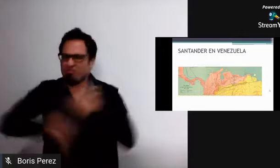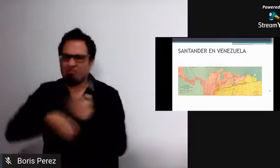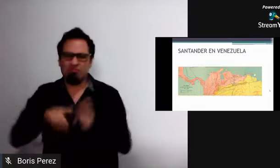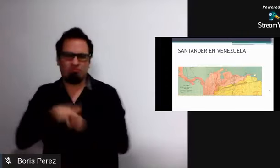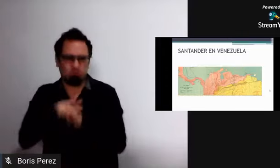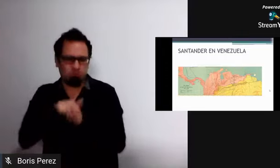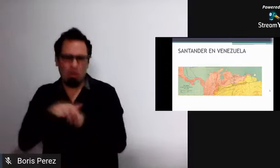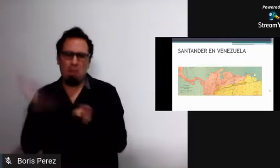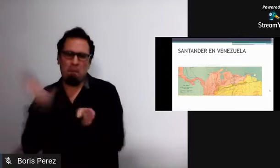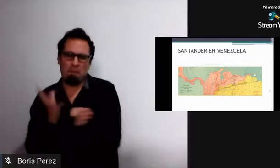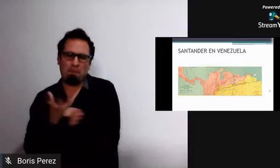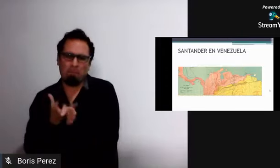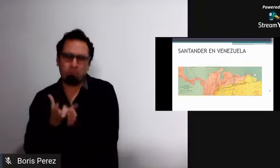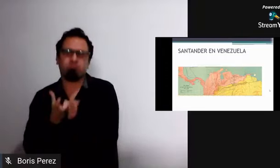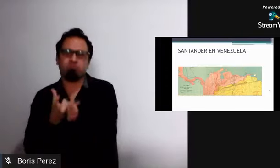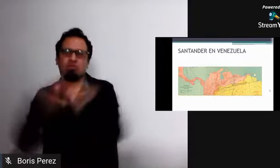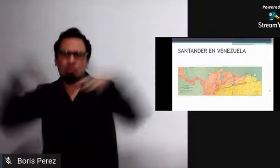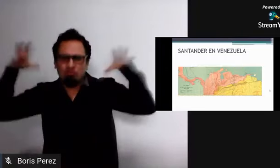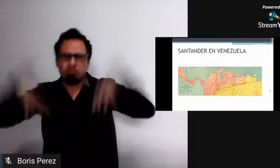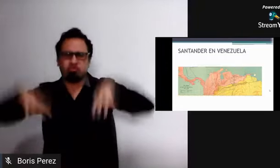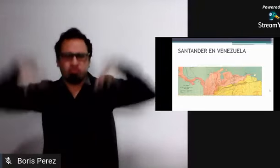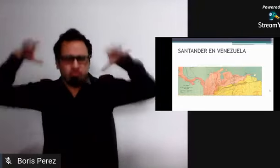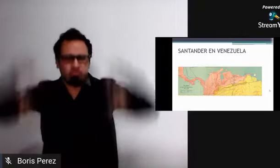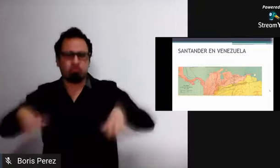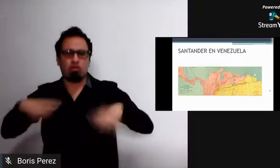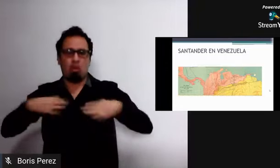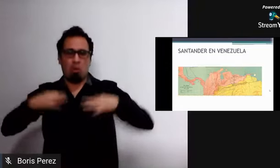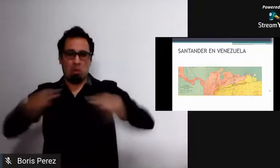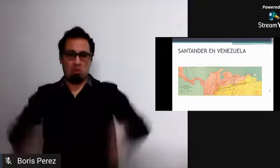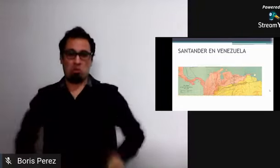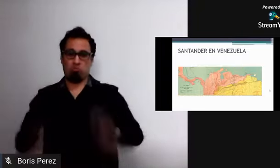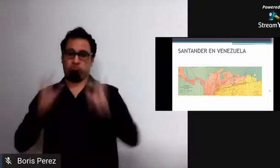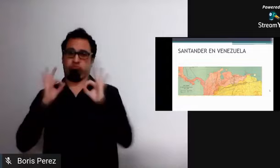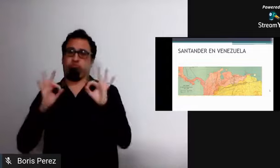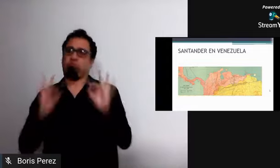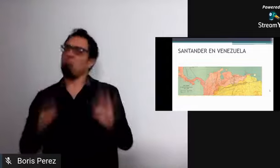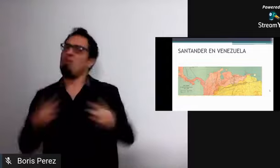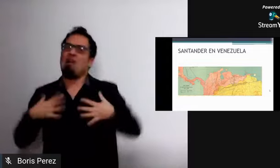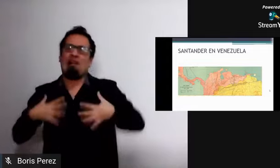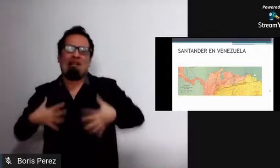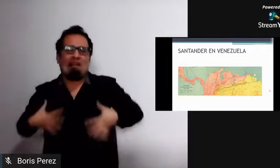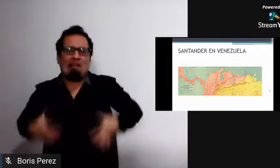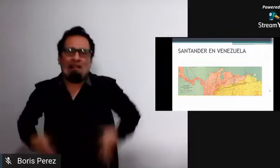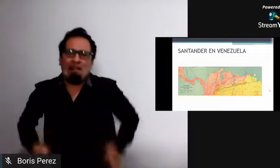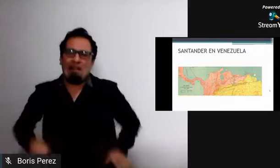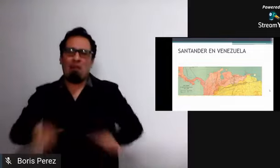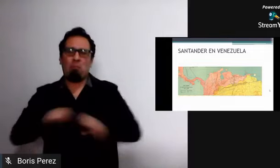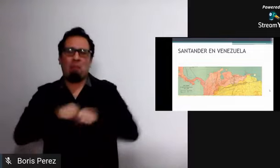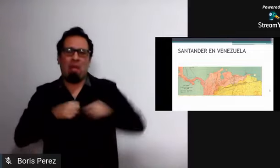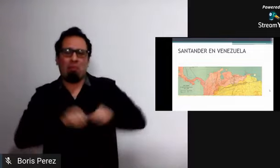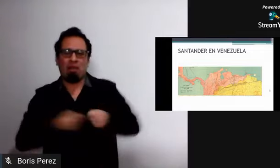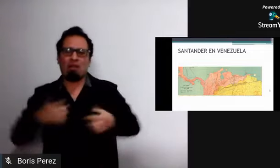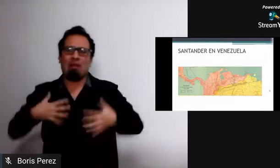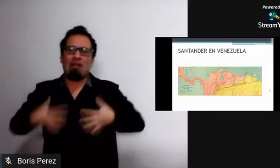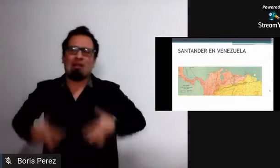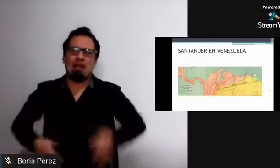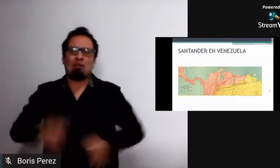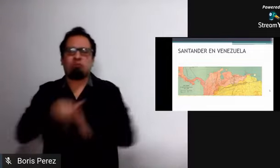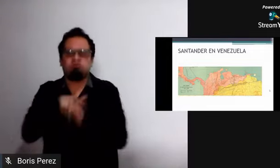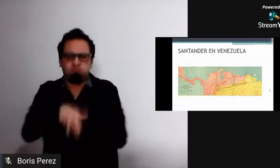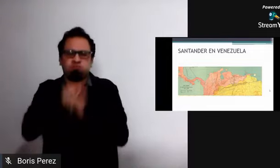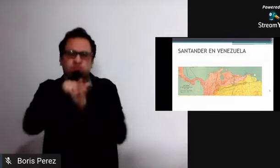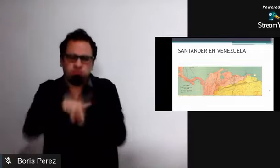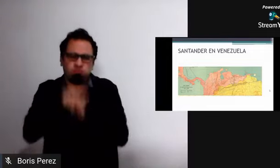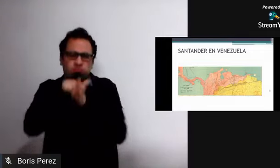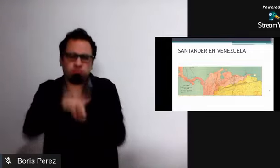territorio se volviera inhóspito, se volviera complejo para poder andar con,